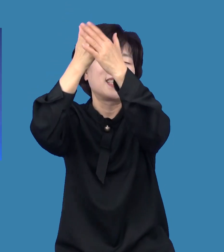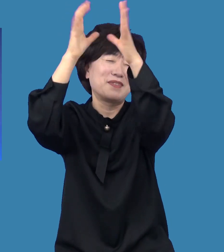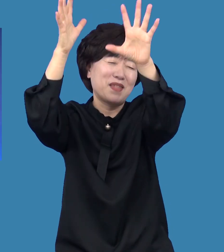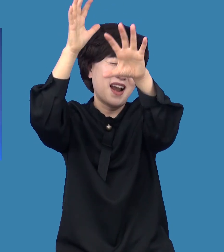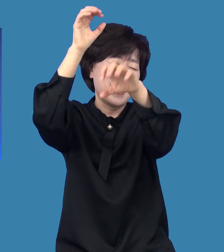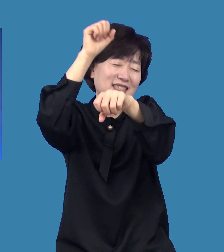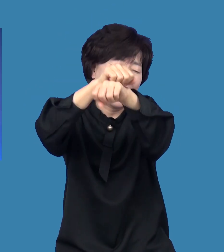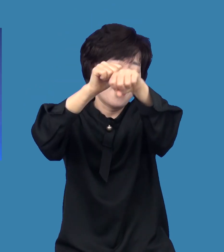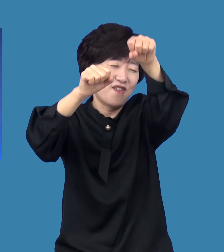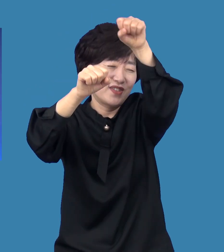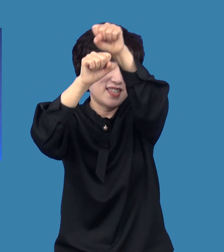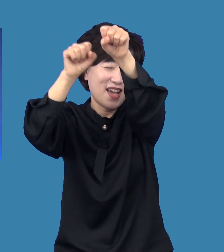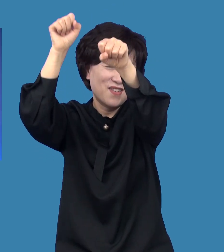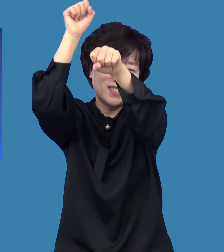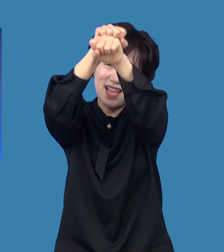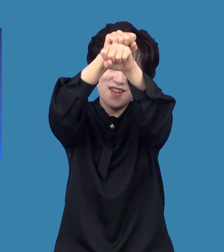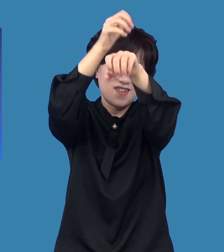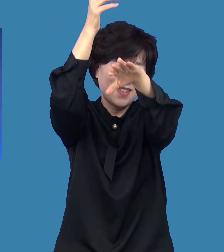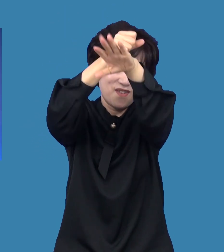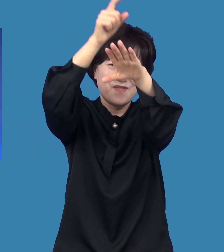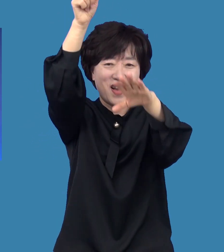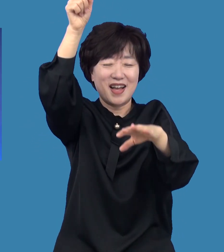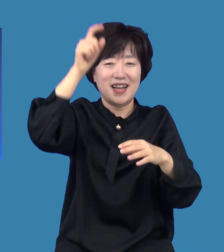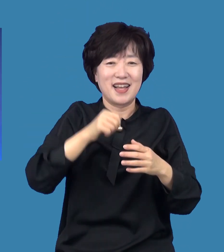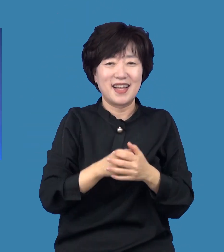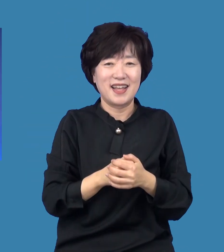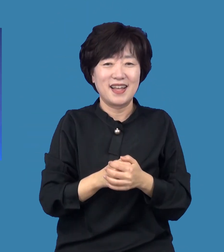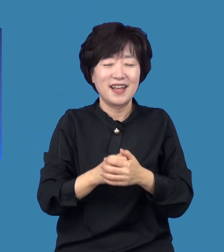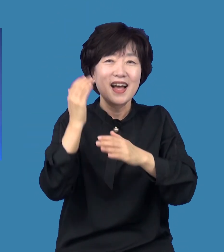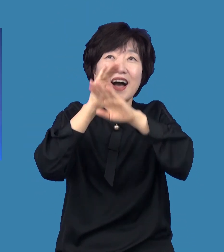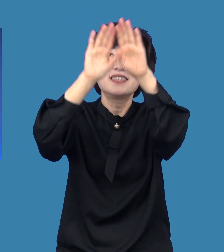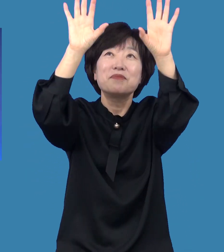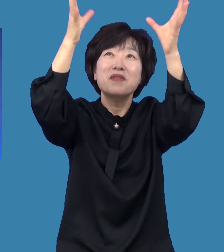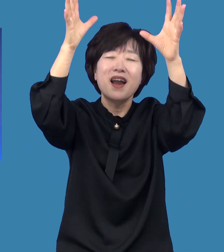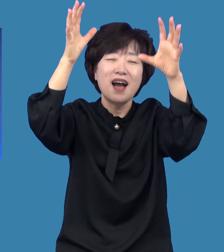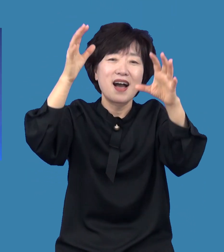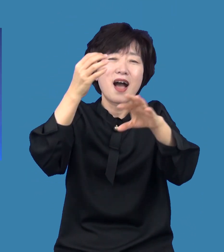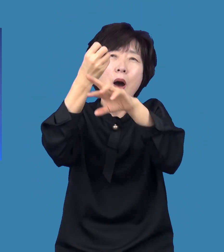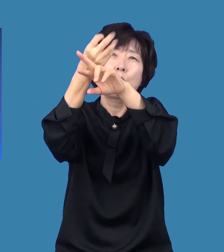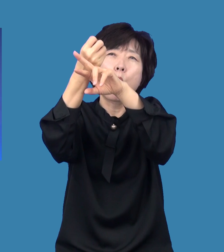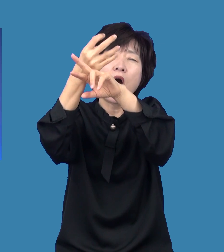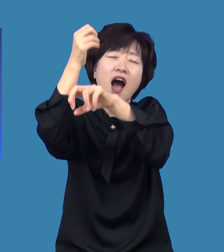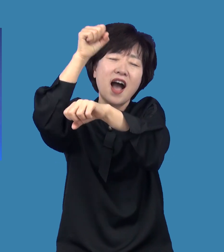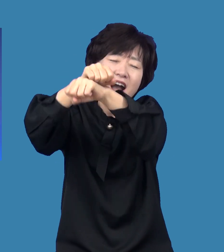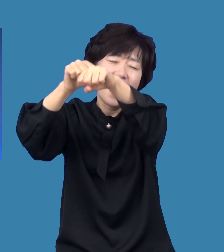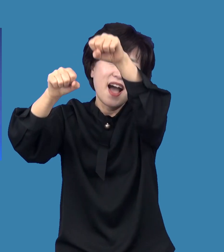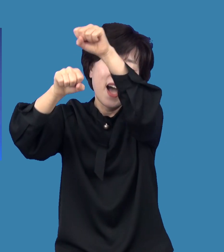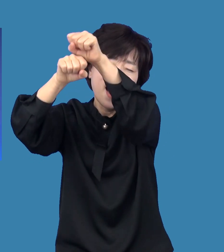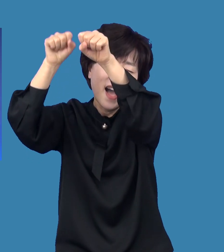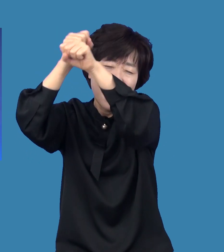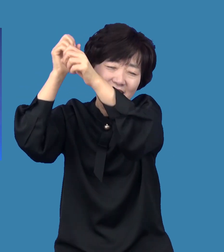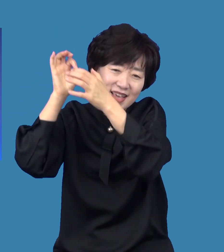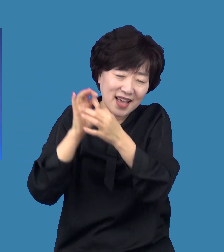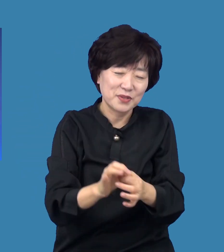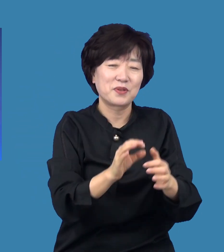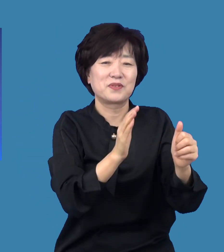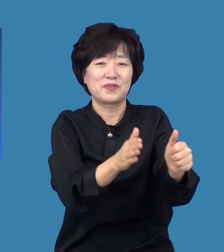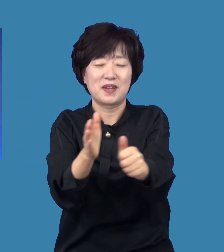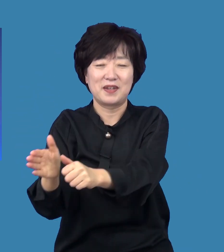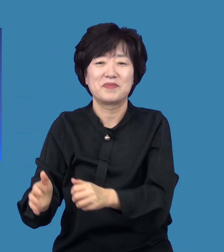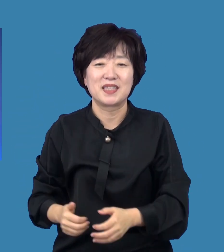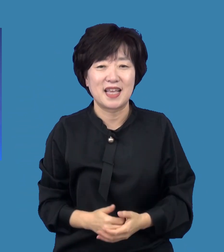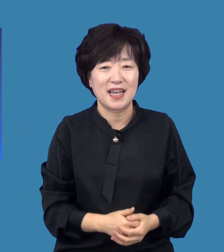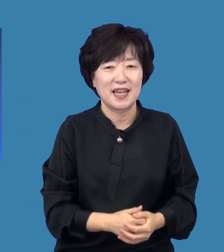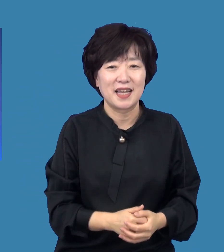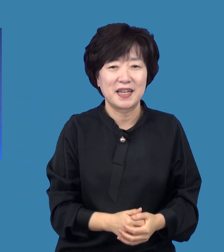쌓인다는 거예요. 하늘에 여러분 보화들을 계속 쌓아가는 여러분 되시기를 주의 이름으로 축복합니다.